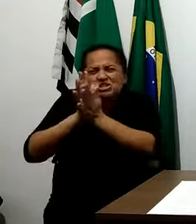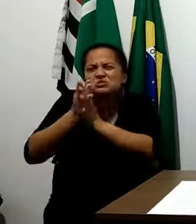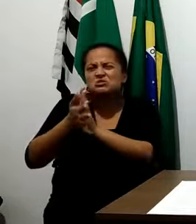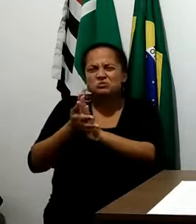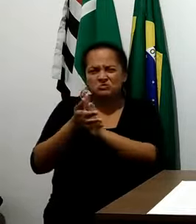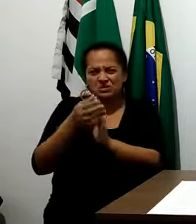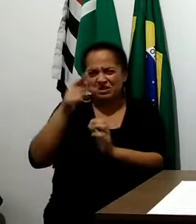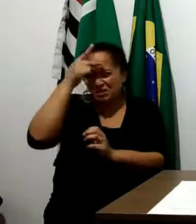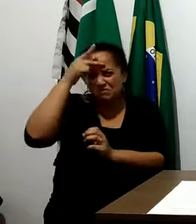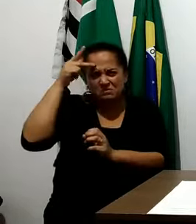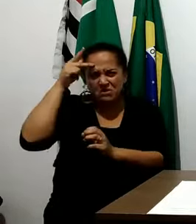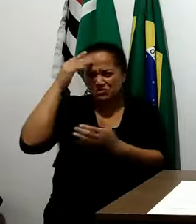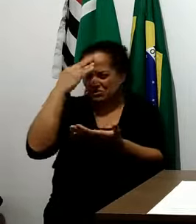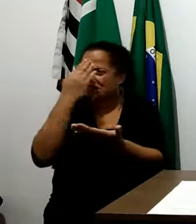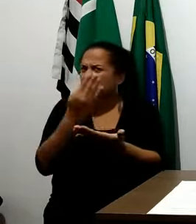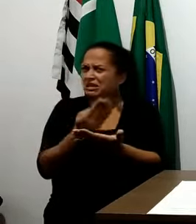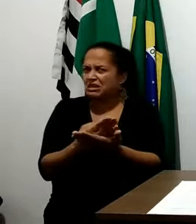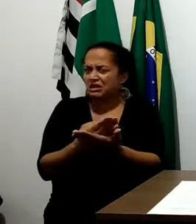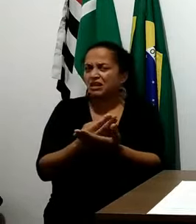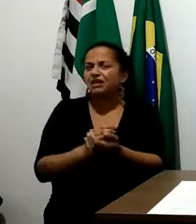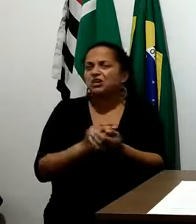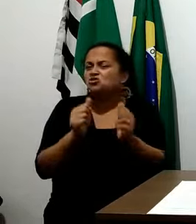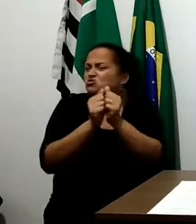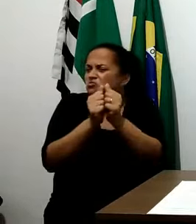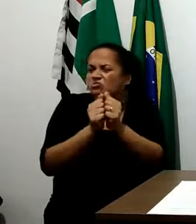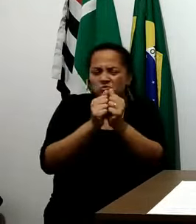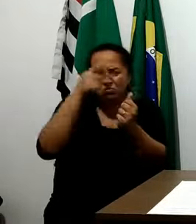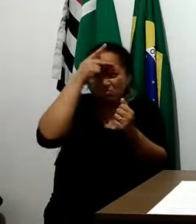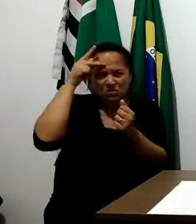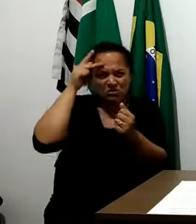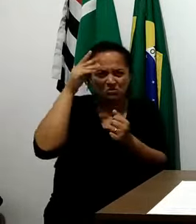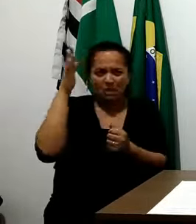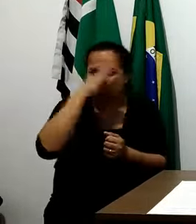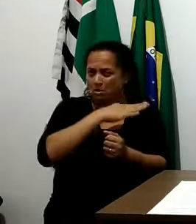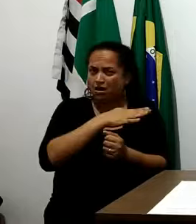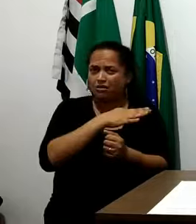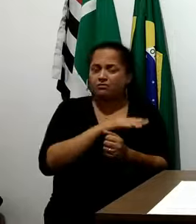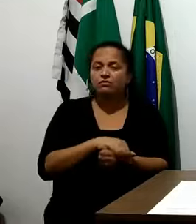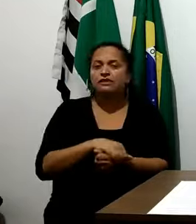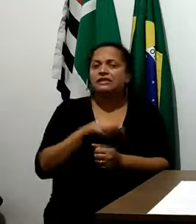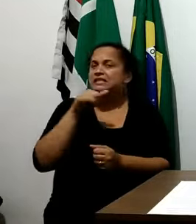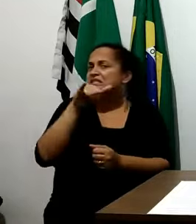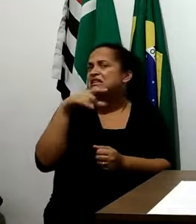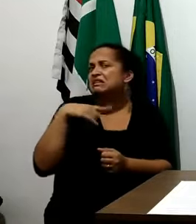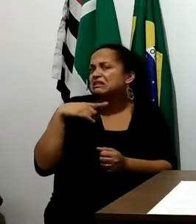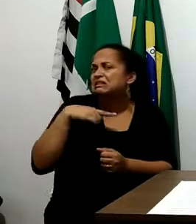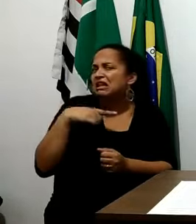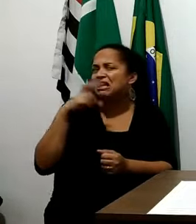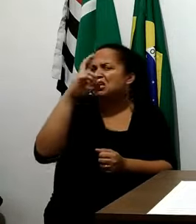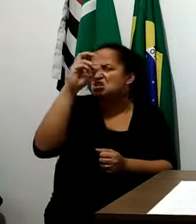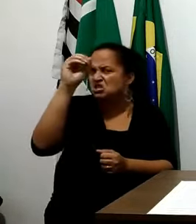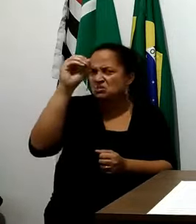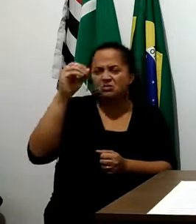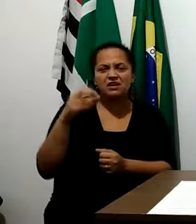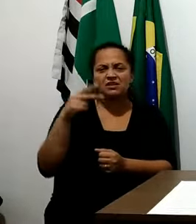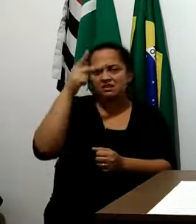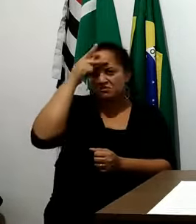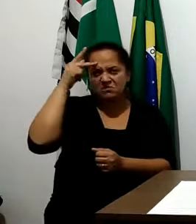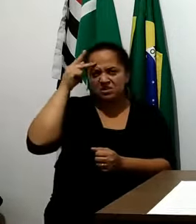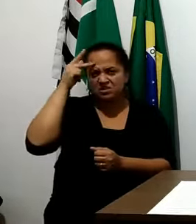ímpio? Se houver porventura 50 justos naquela cidade, o Senhor a destruirás mesmo